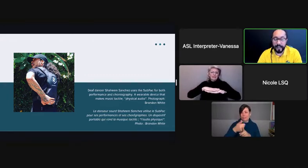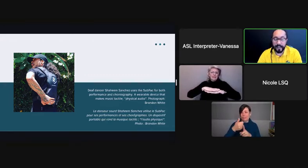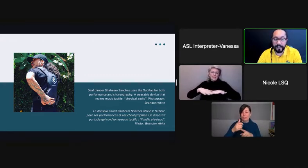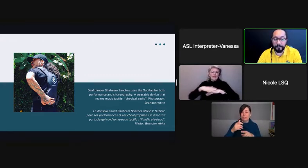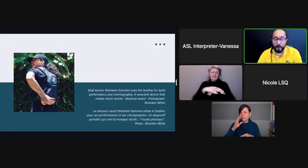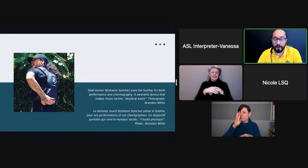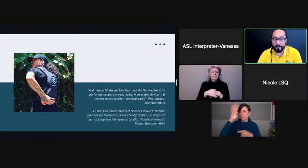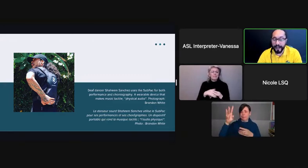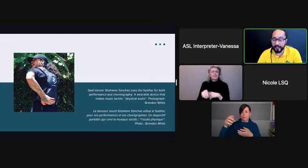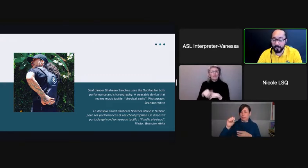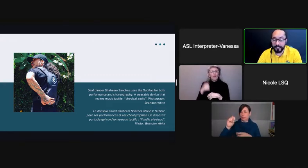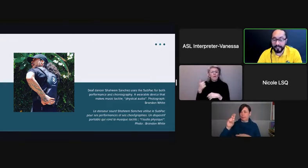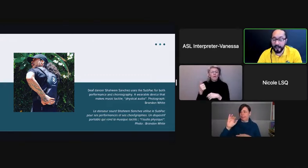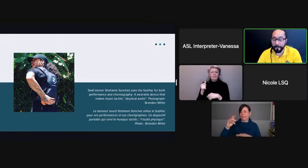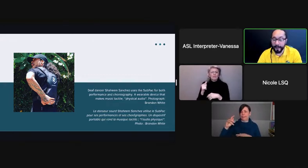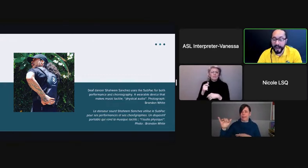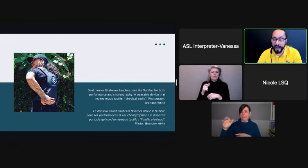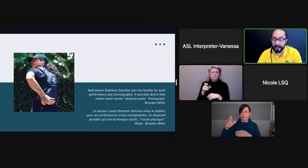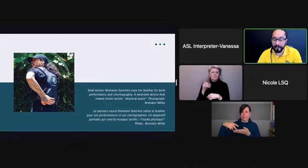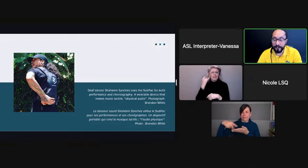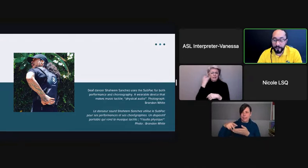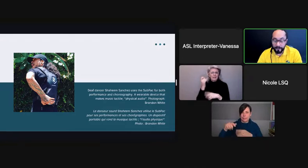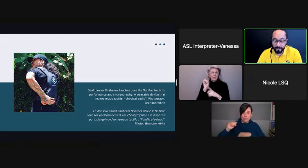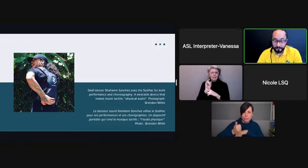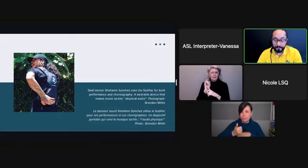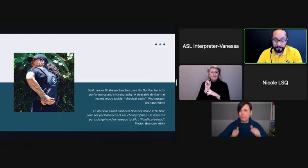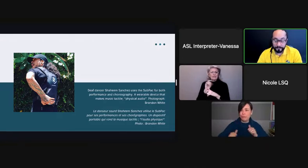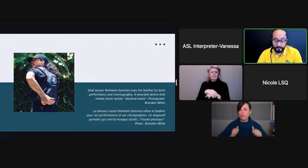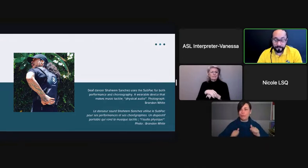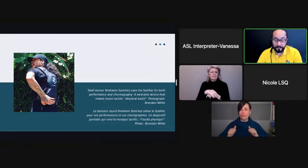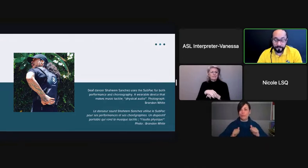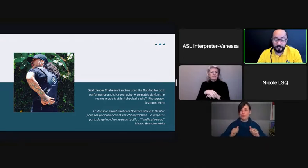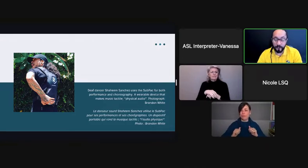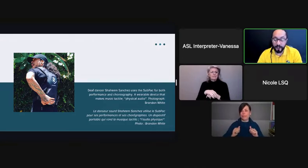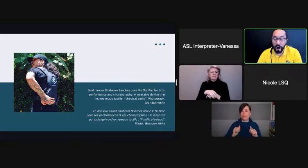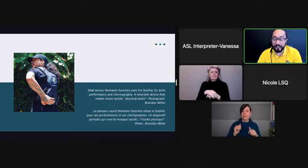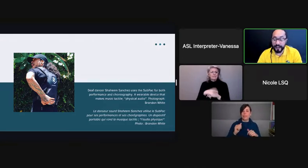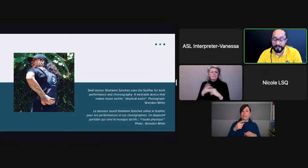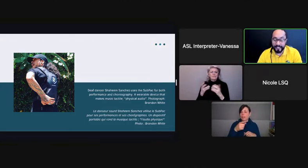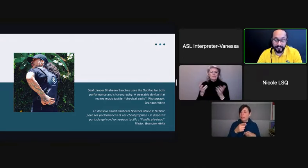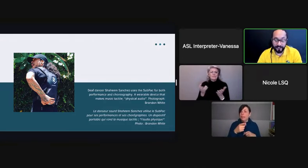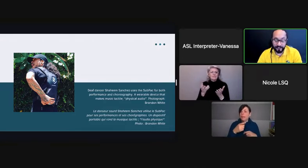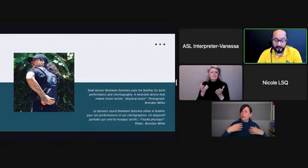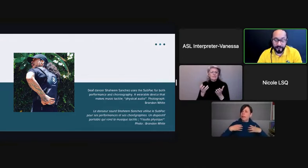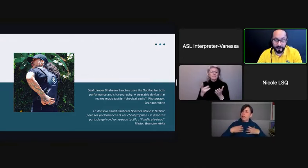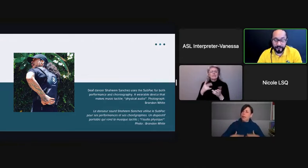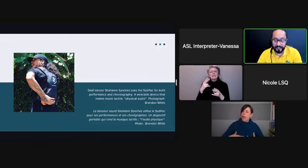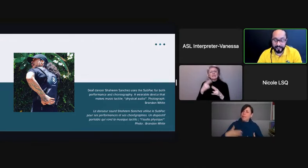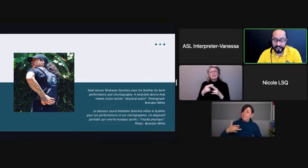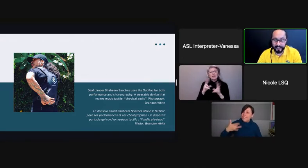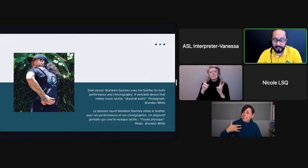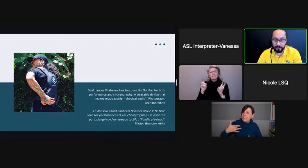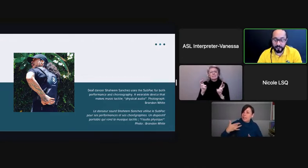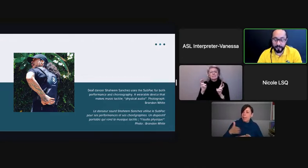Une autre option, c'est ce qu'on appelle «